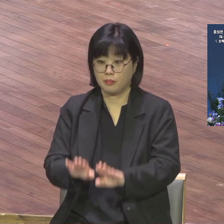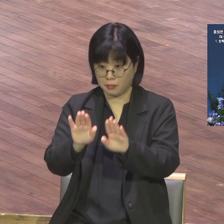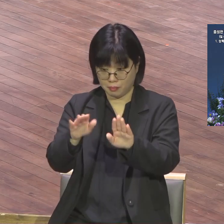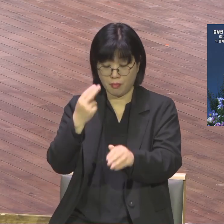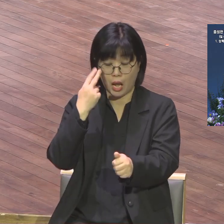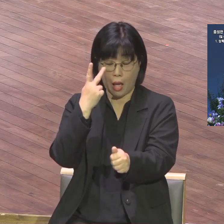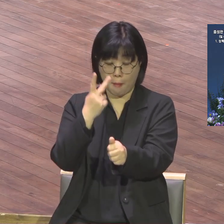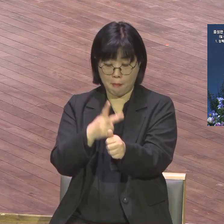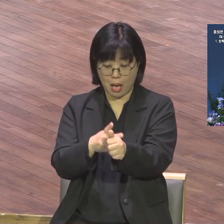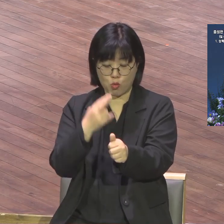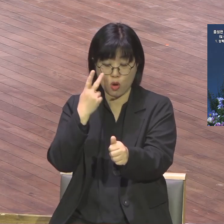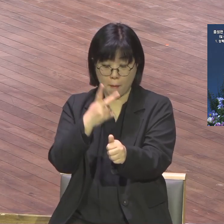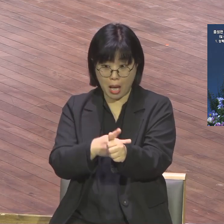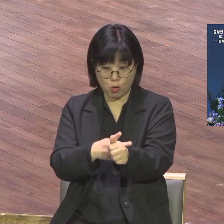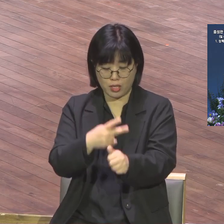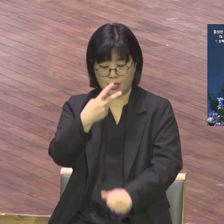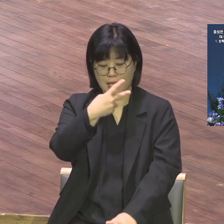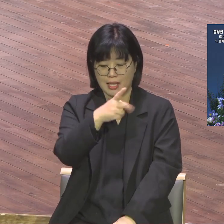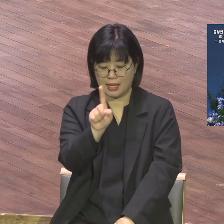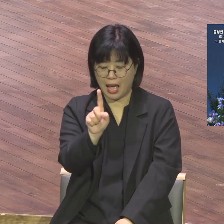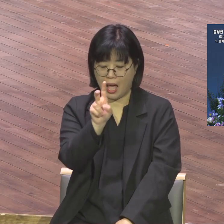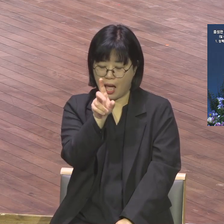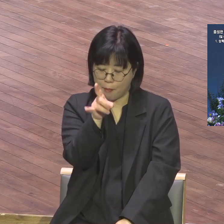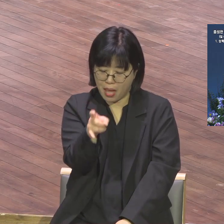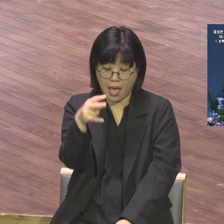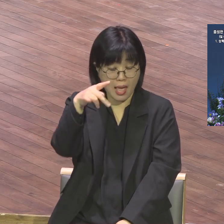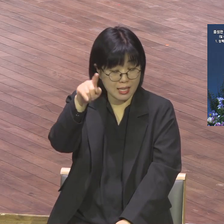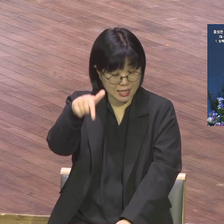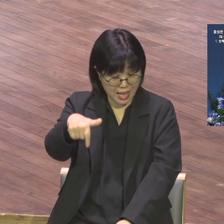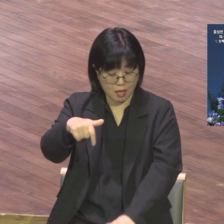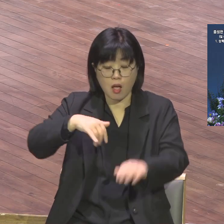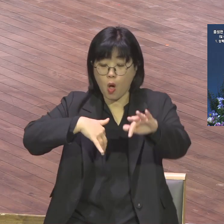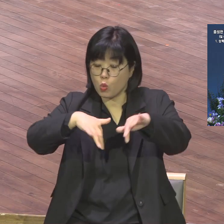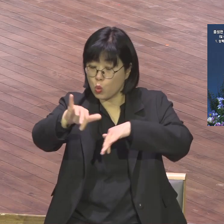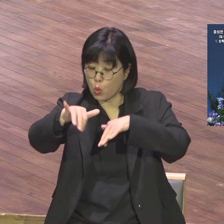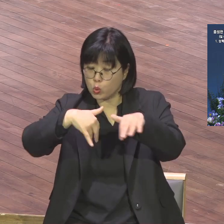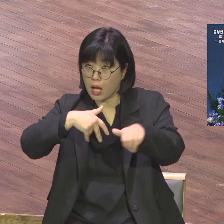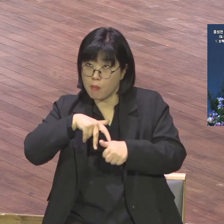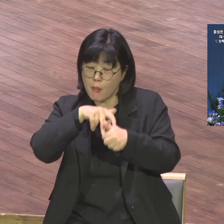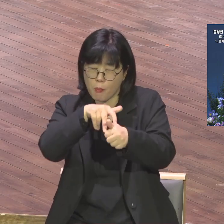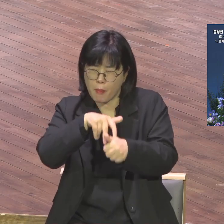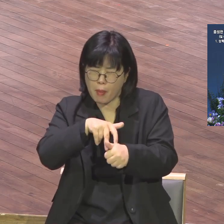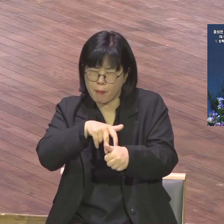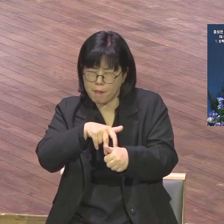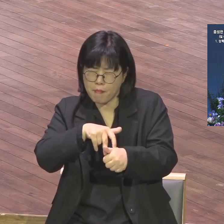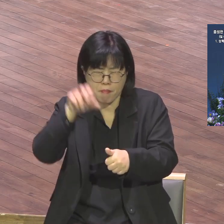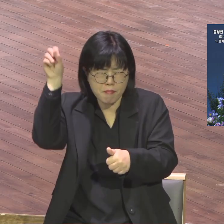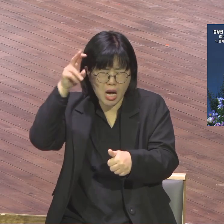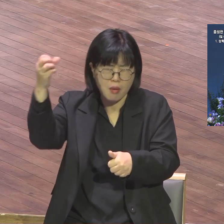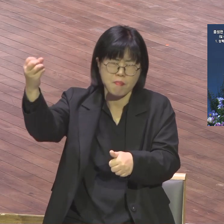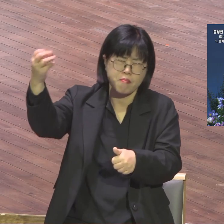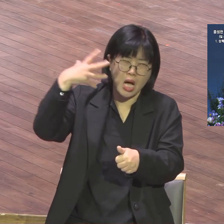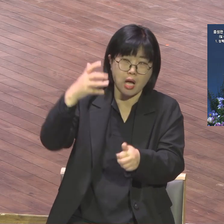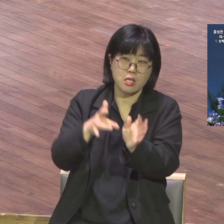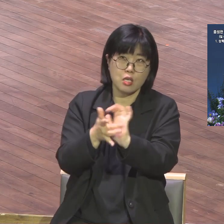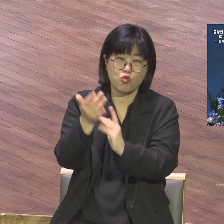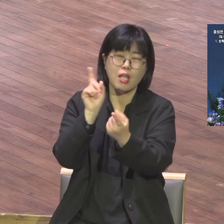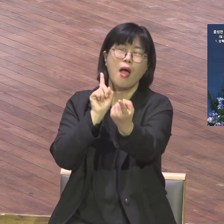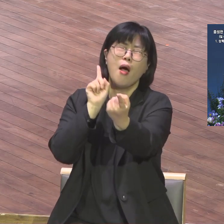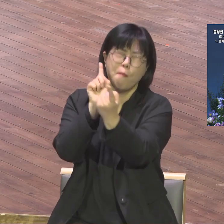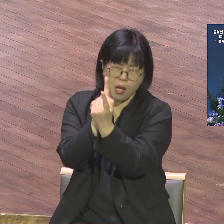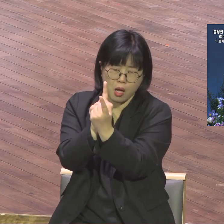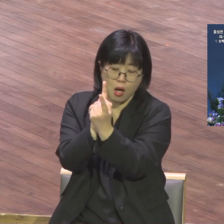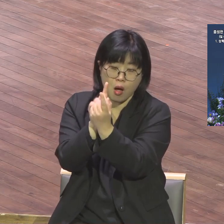체험한 그 이유를 계속해서 체험을 통해서 뭘 배웠냐?